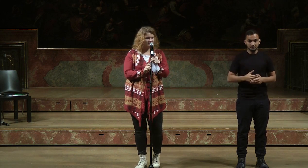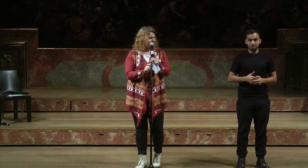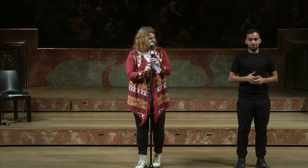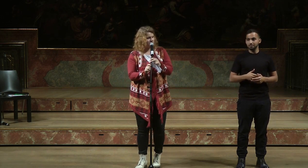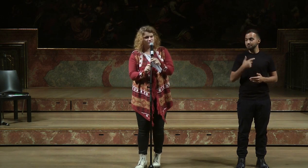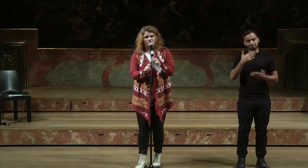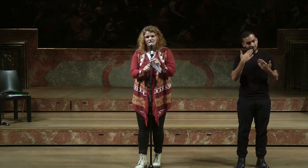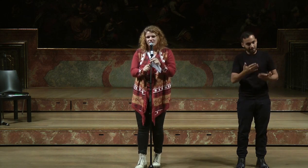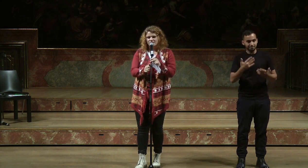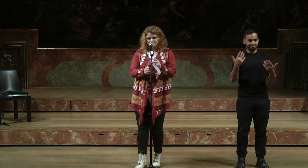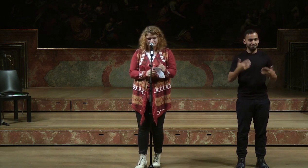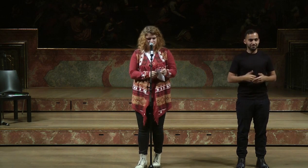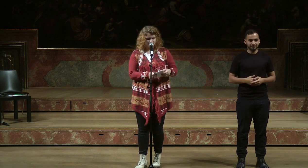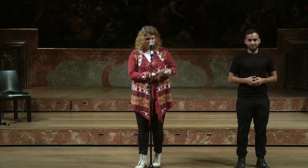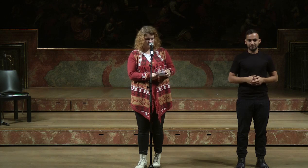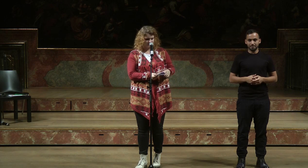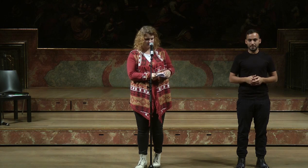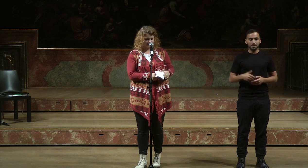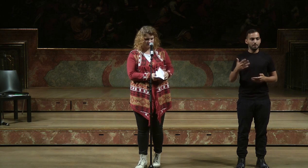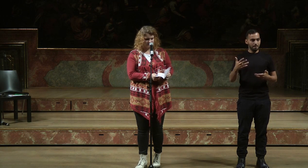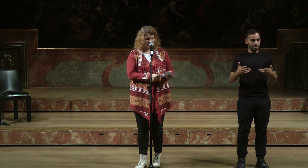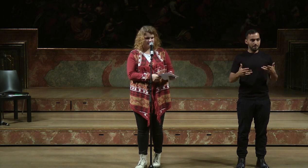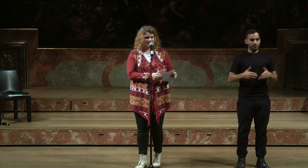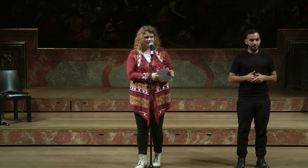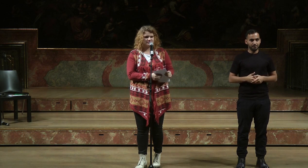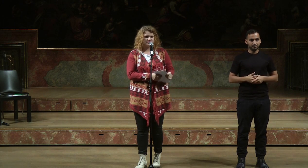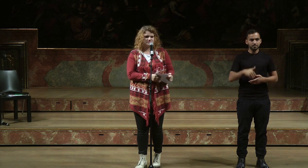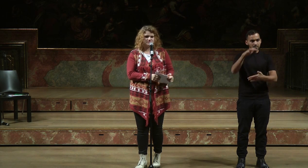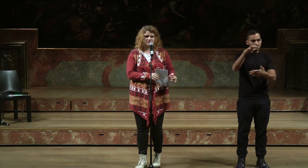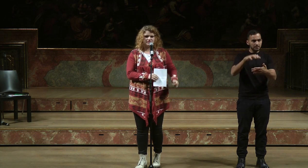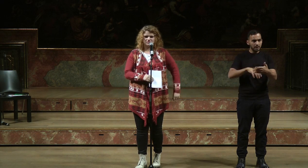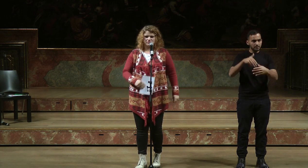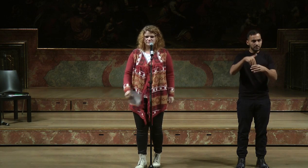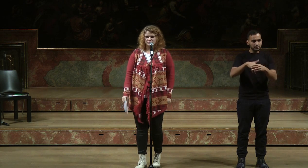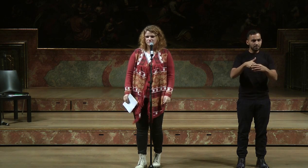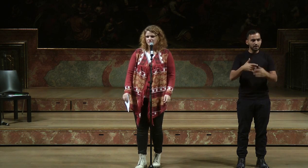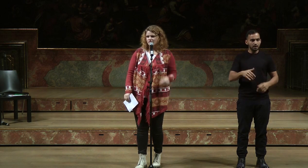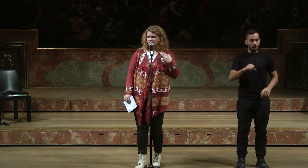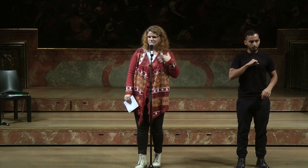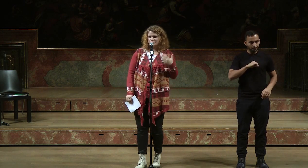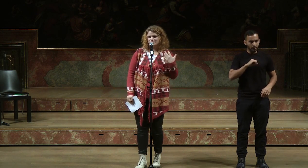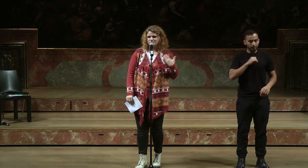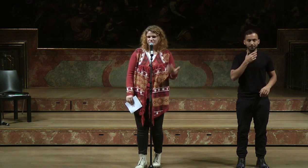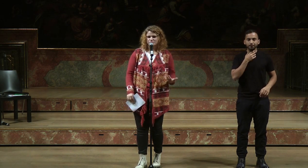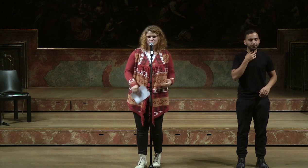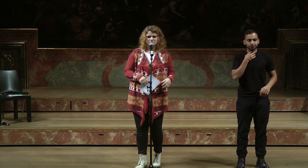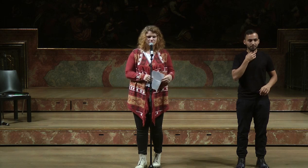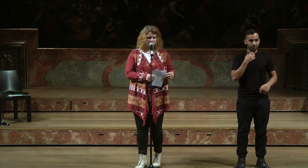wertschätzen. Dankeschön. Und der Text heißt lustigerweise Räuspern und ich bin ein bisschen verkühlt, deshalb ist das